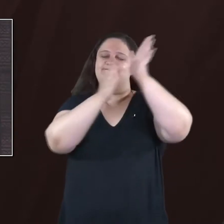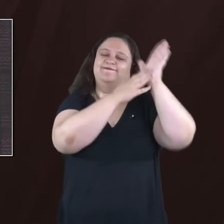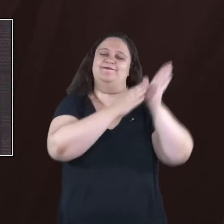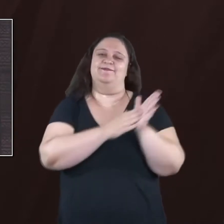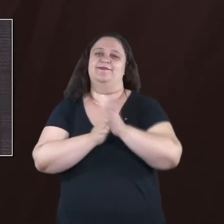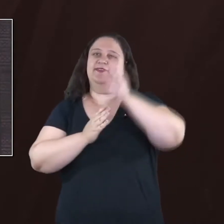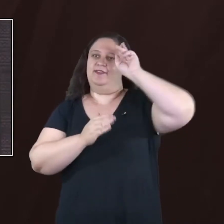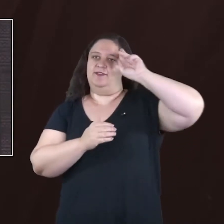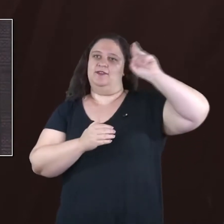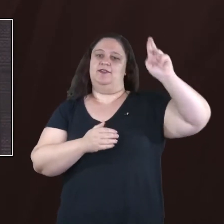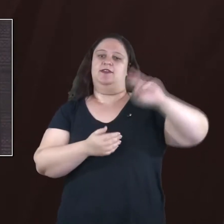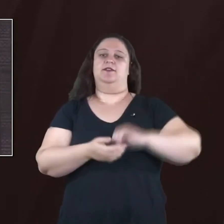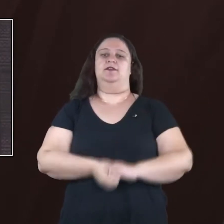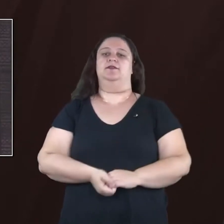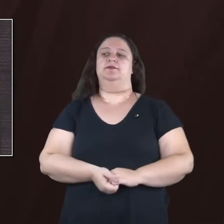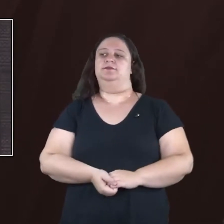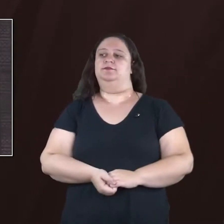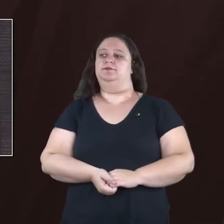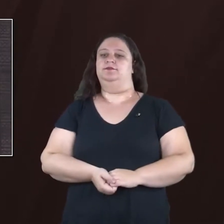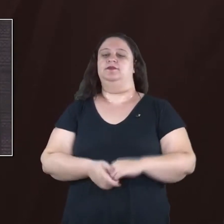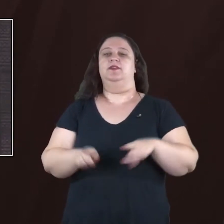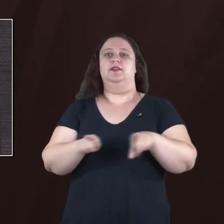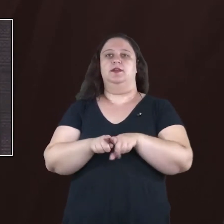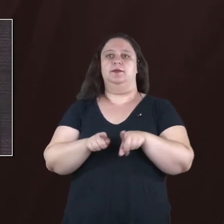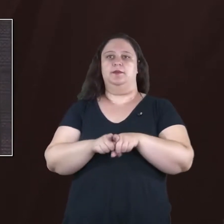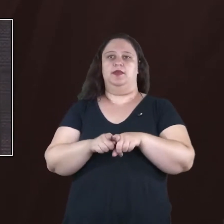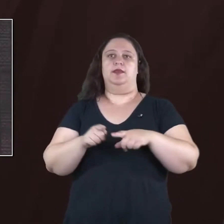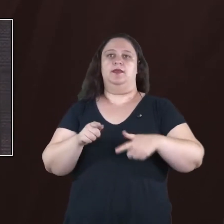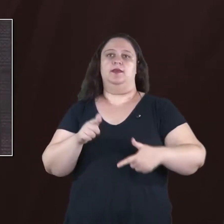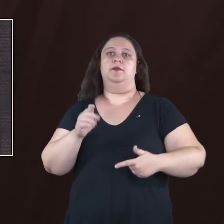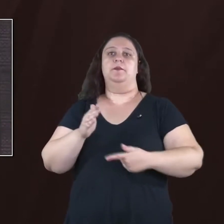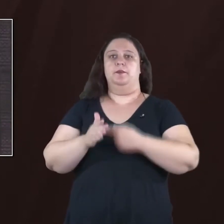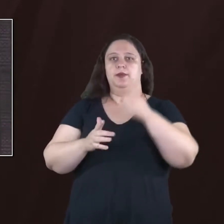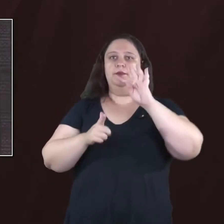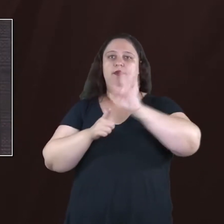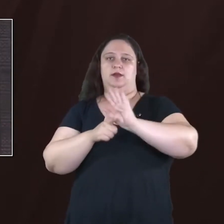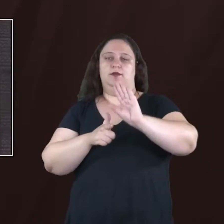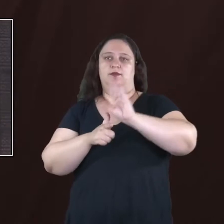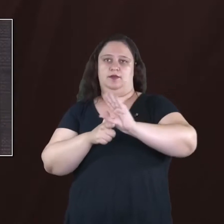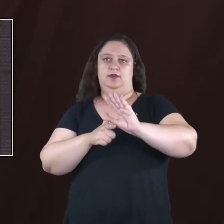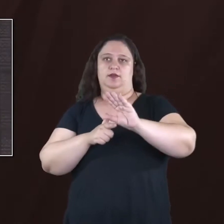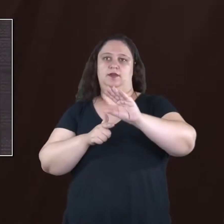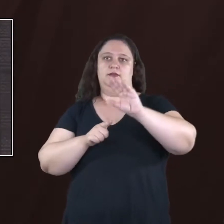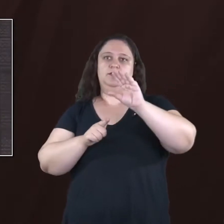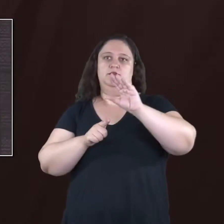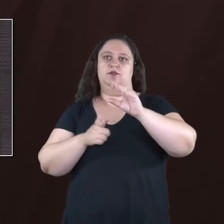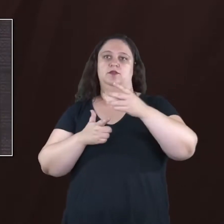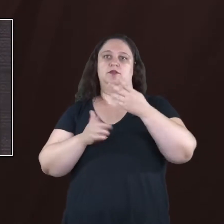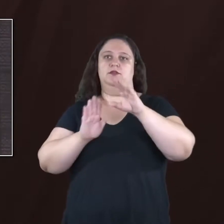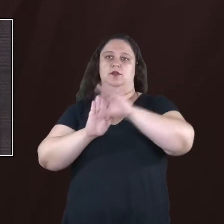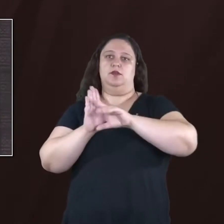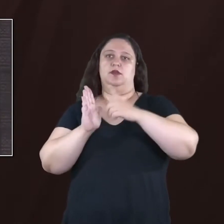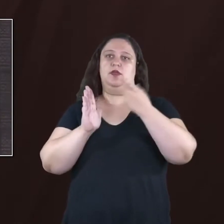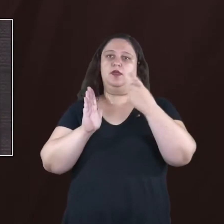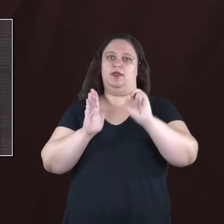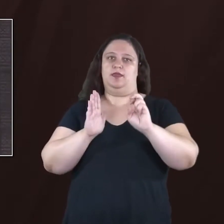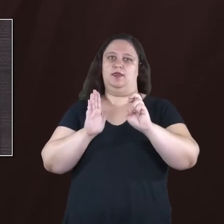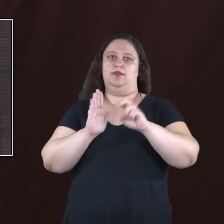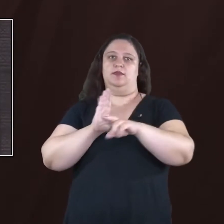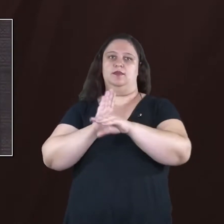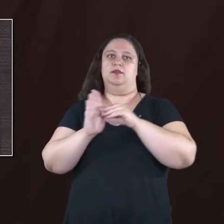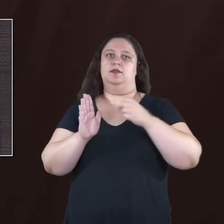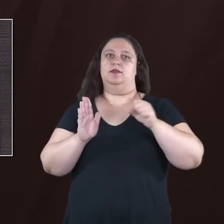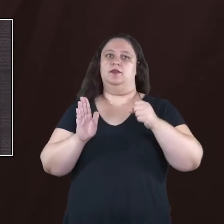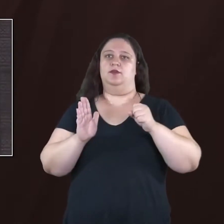o Senhor. E também 1 Coríntios 15, 8 mostra isso, né? Dá uma olhada em 1